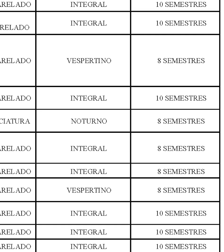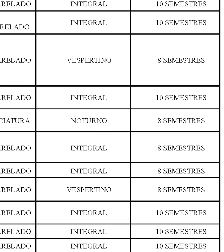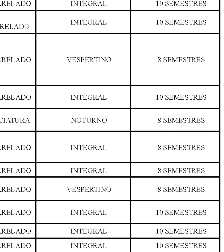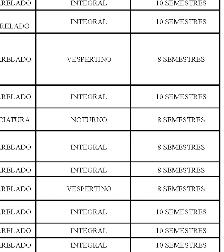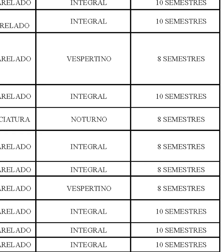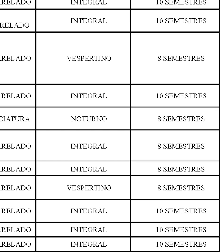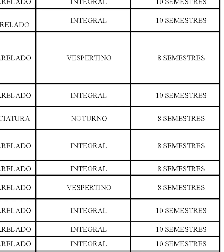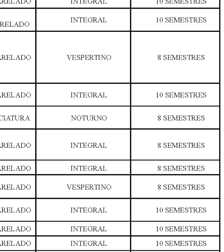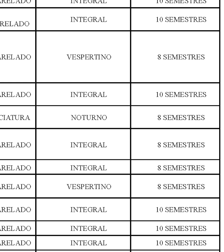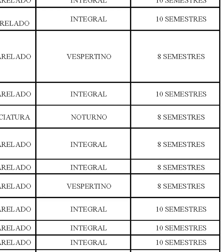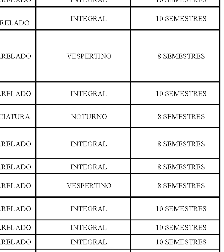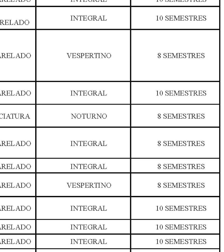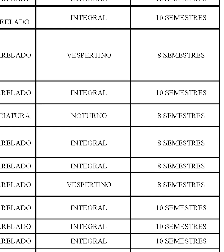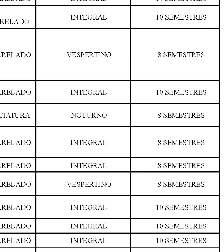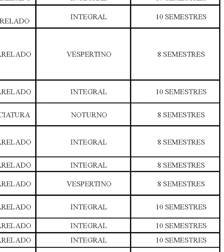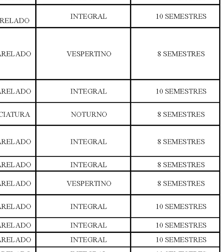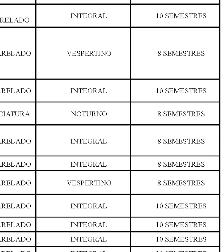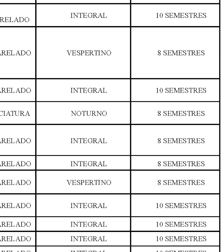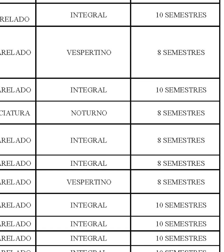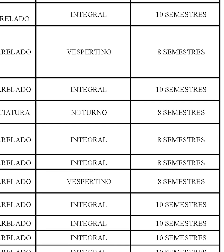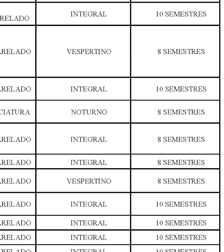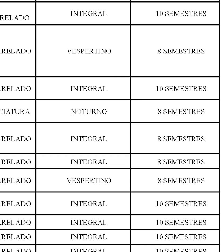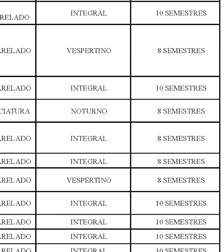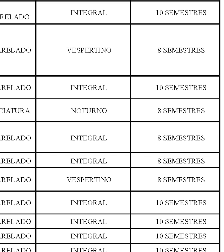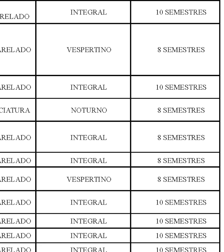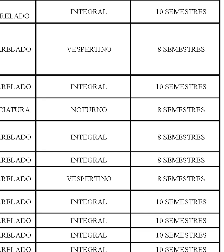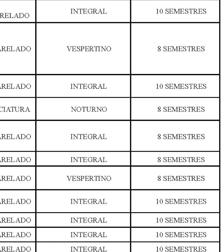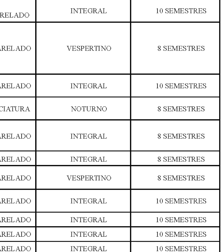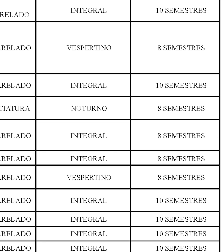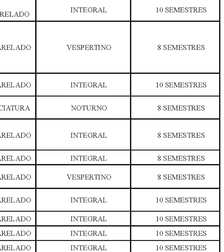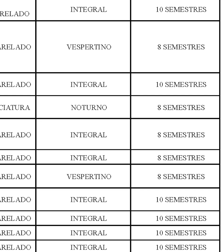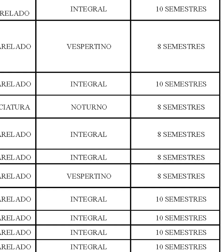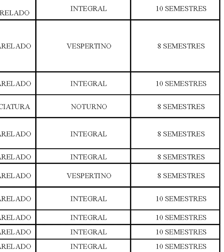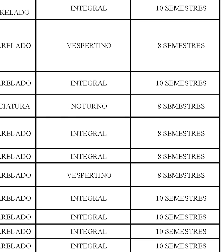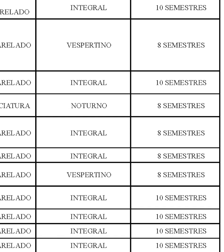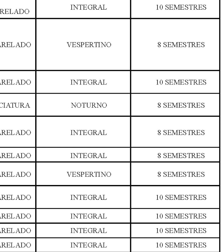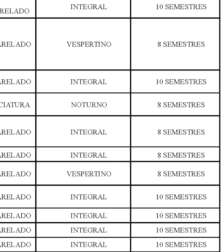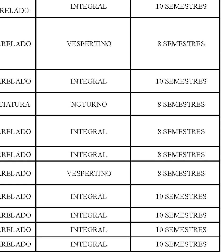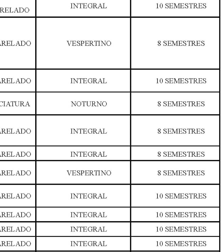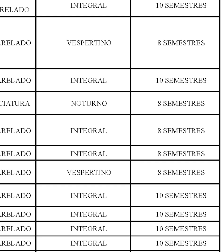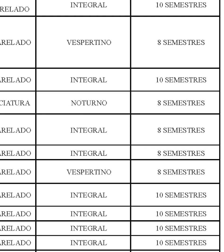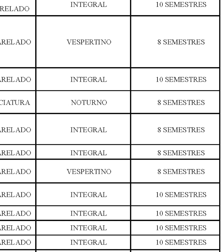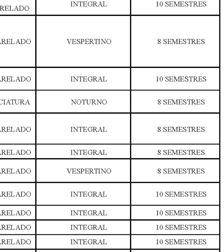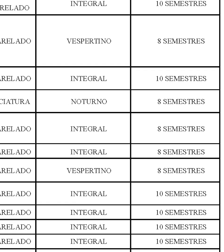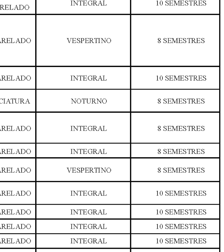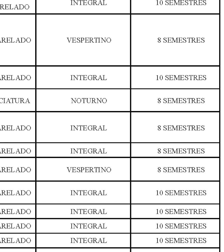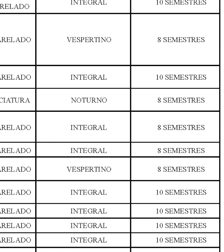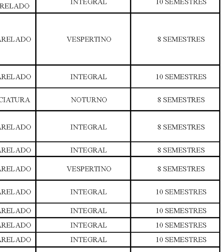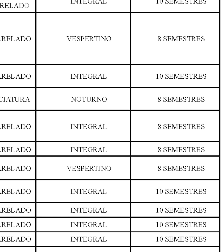e Audiovisual. Bacharelado, integral, 8 semestres. Desenvolvimento Rural e Segurança